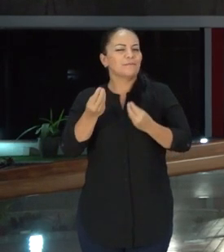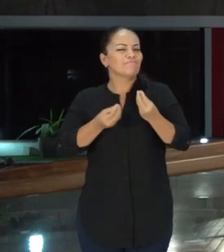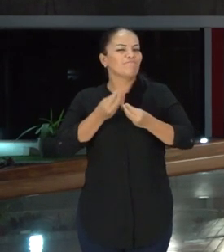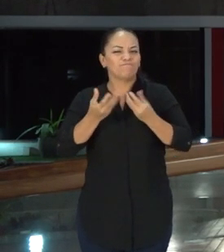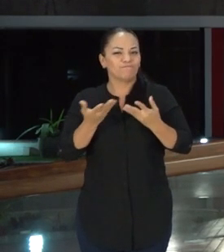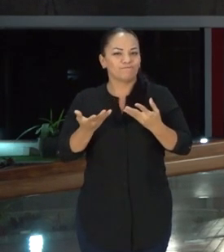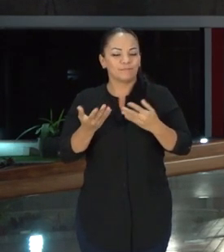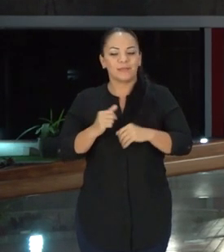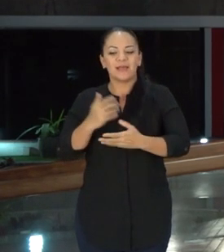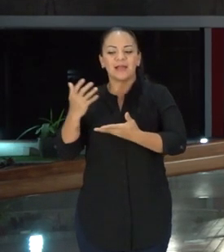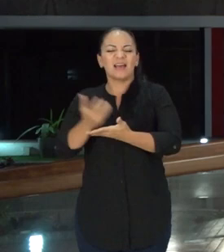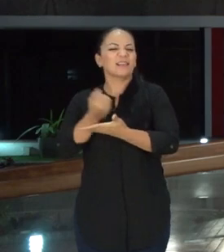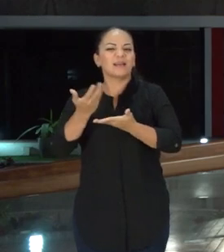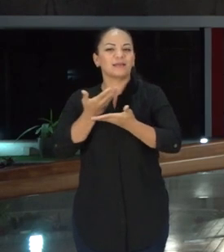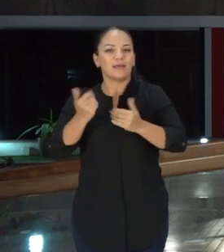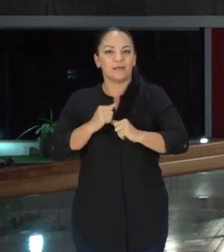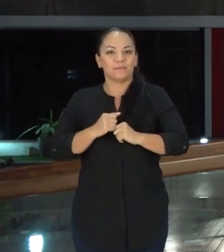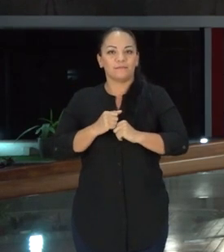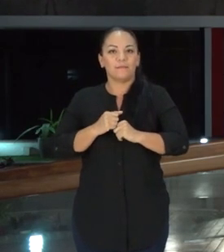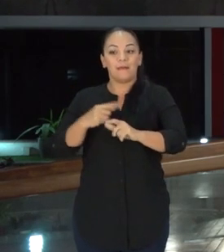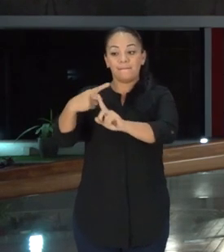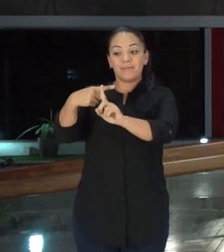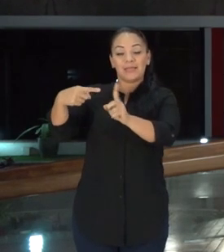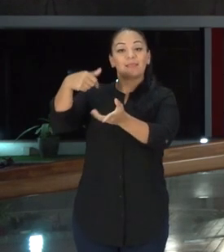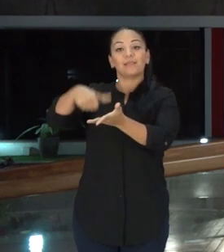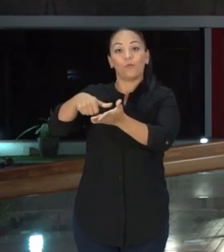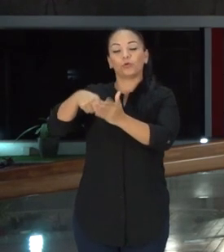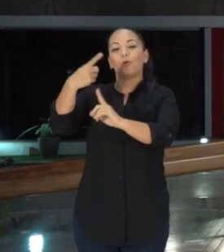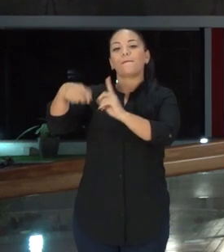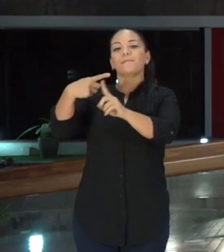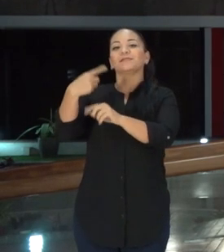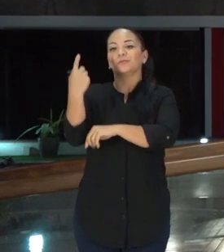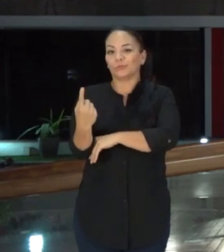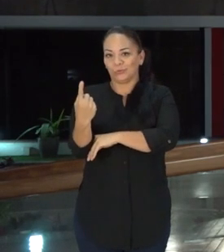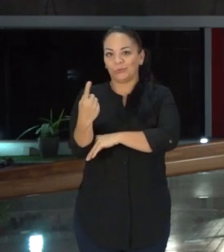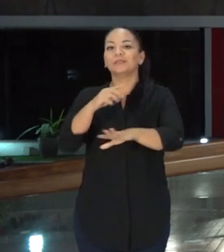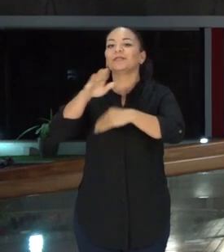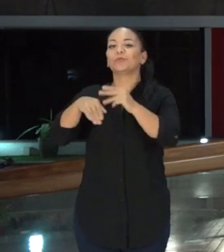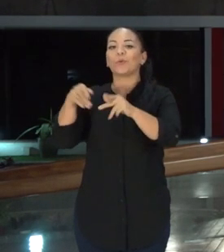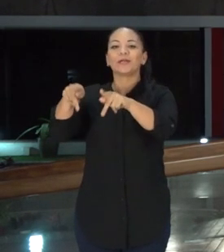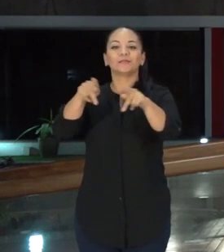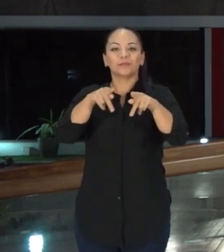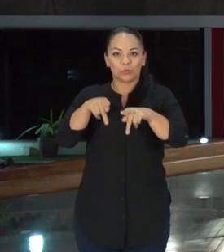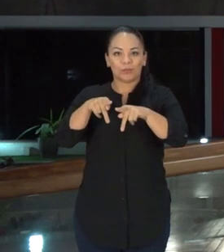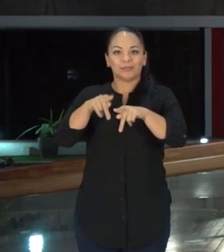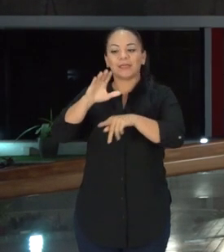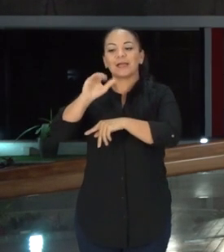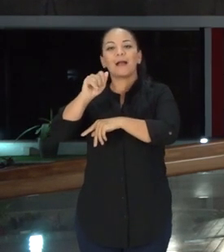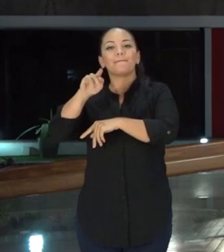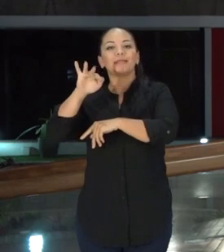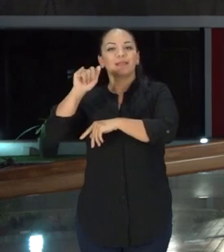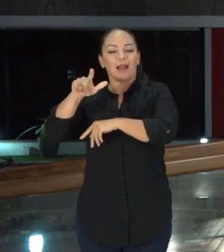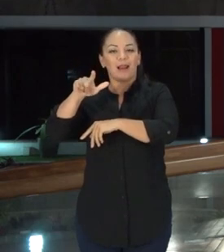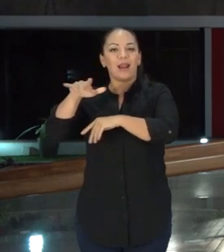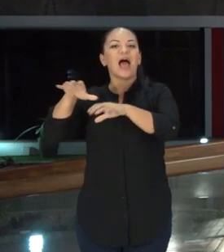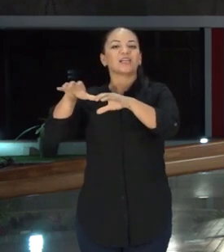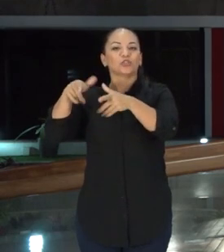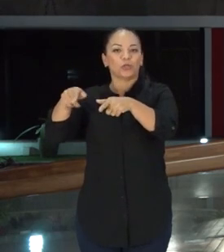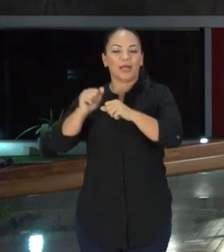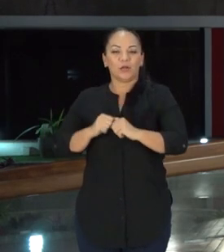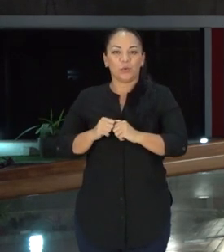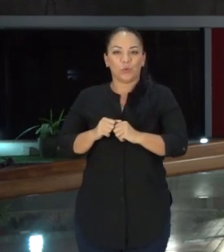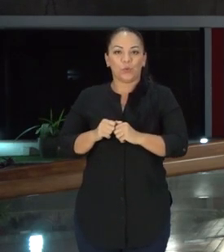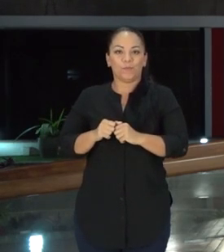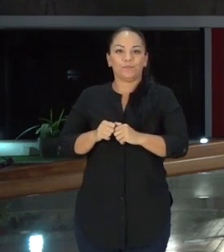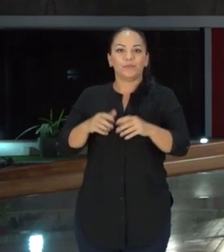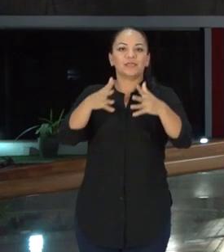ganar la mitad más uno del capital accionario del Banco Interamericano entre Estados